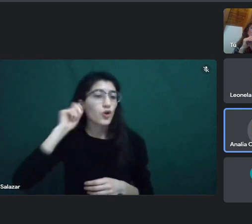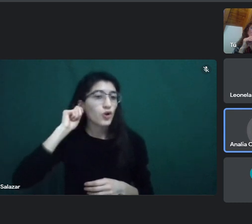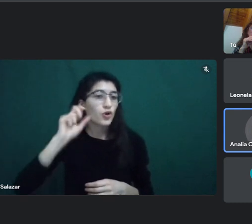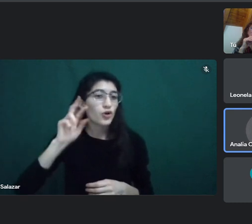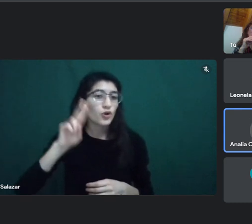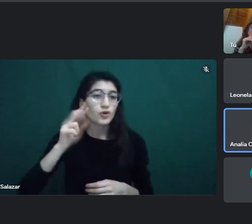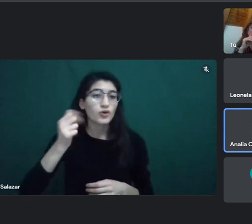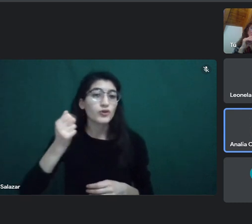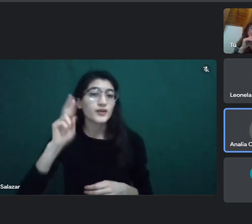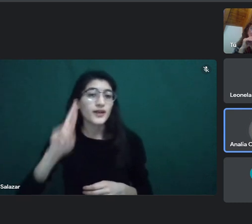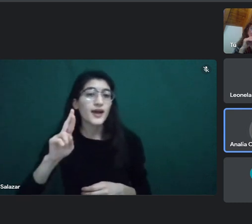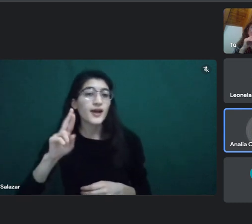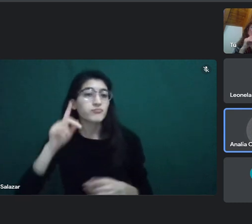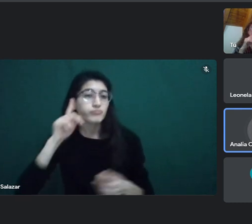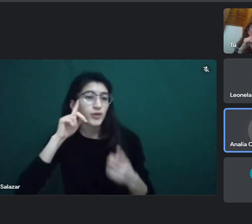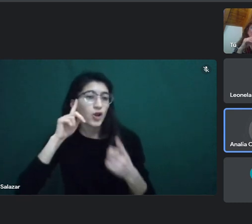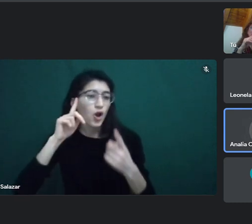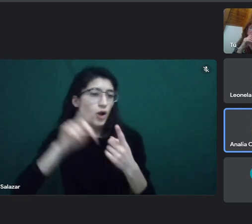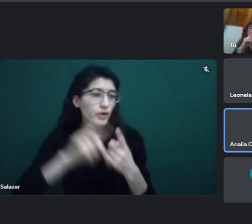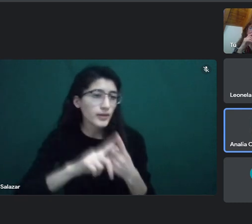objetivos,